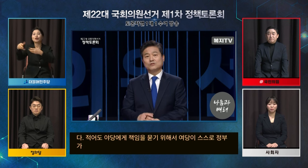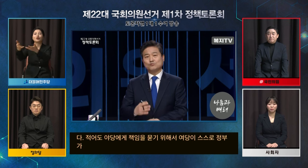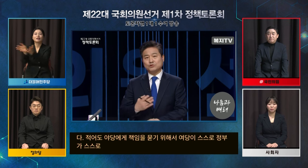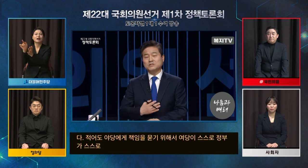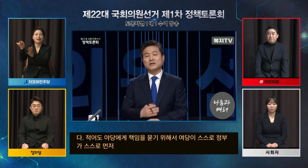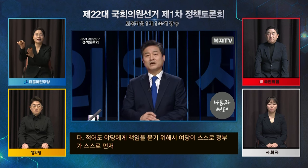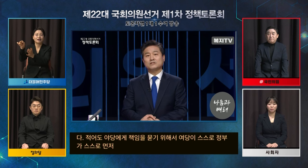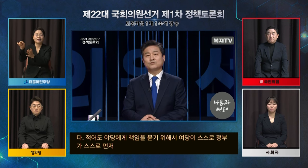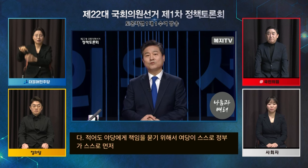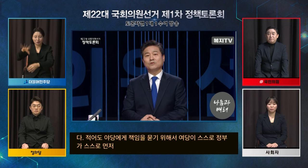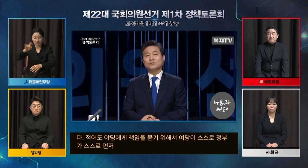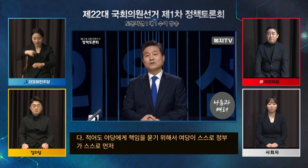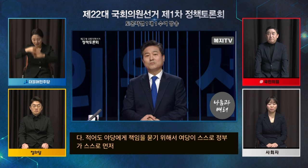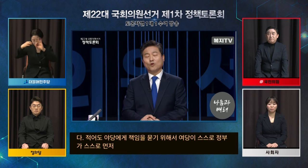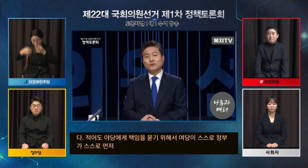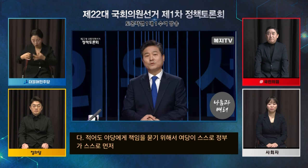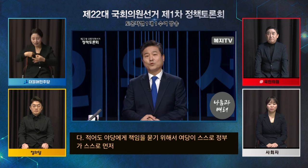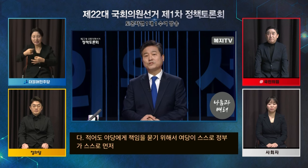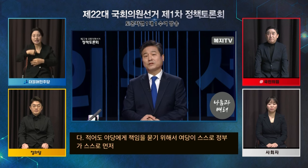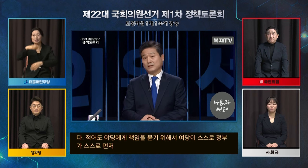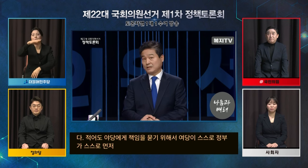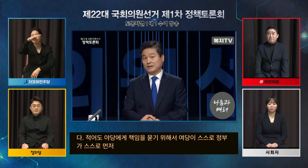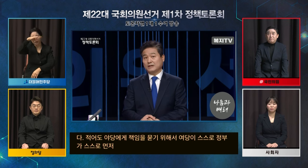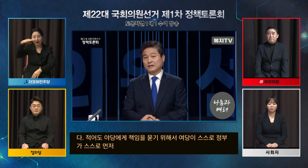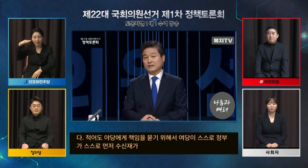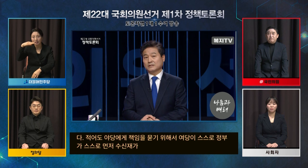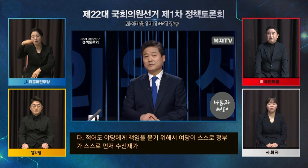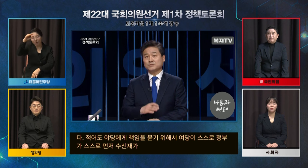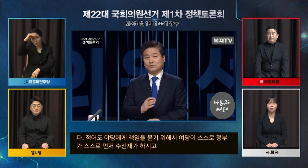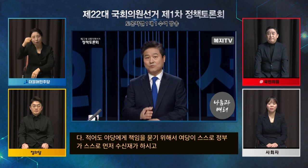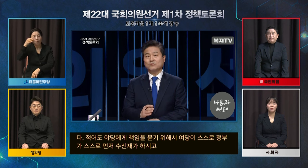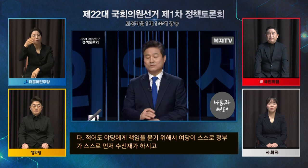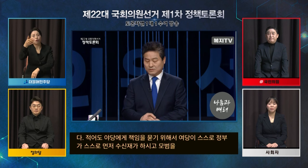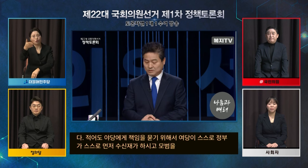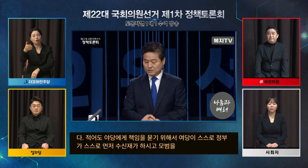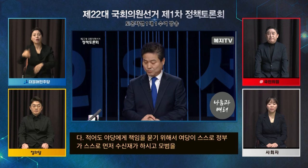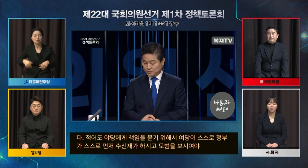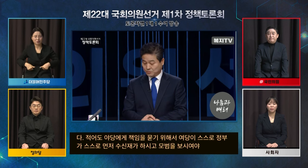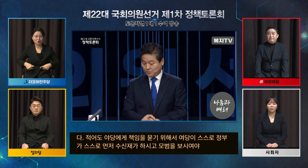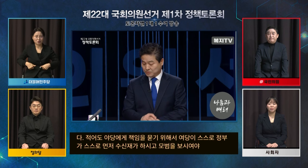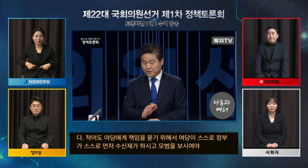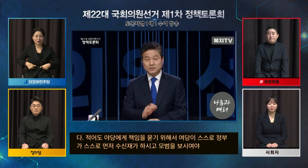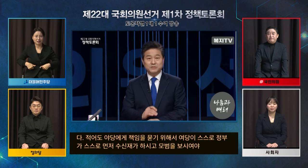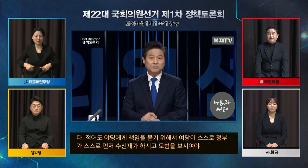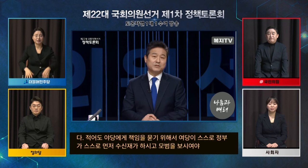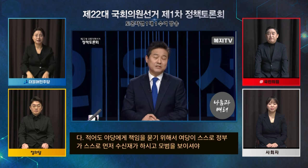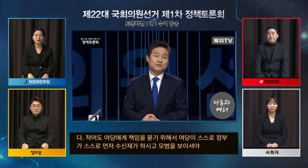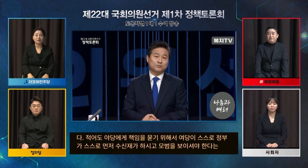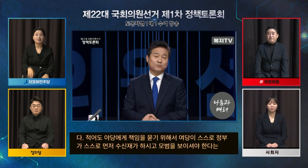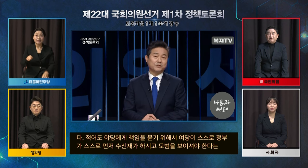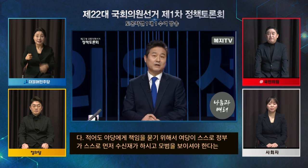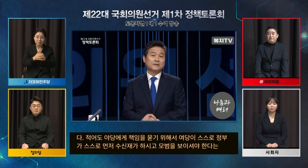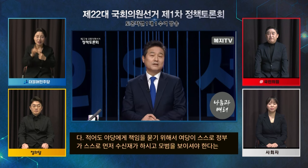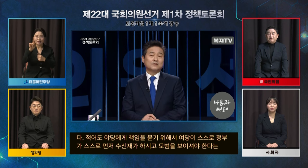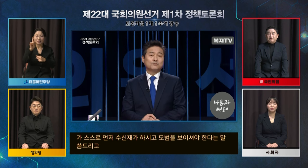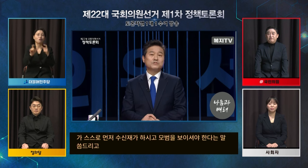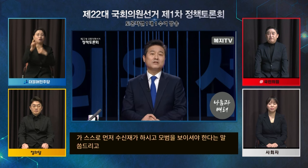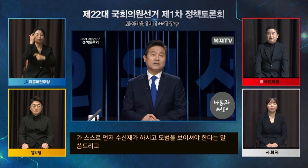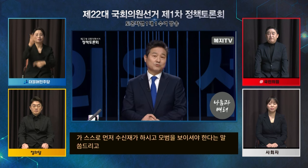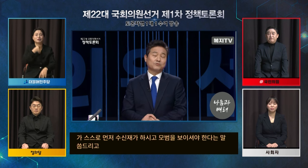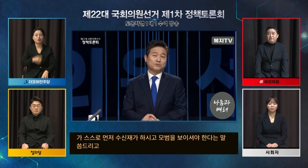수신제가 하시고 모범을 보이셔야 된다. 그 말씀을 꼭 드리고 싶고 그런 점에서 한 번 다시 여쭤봅니다.